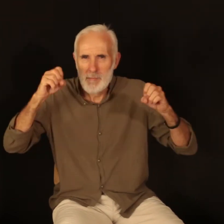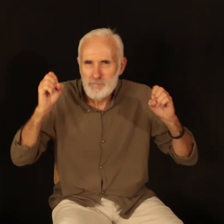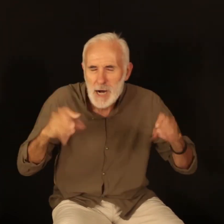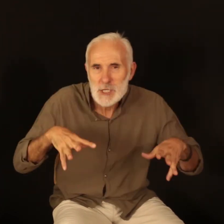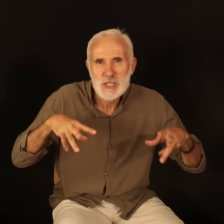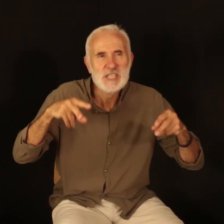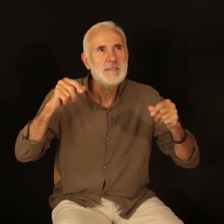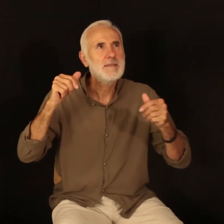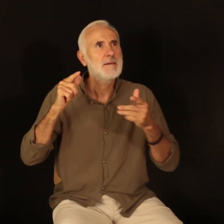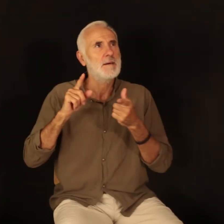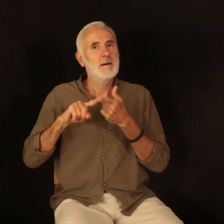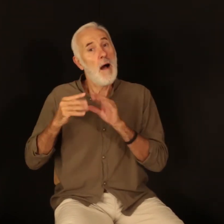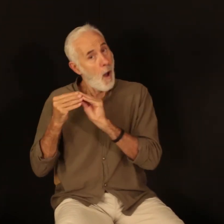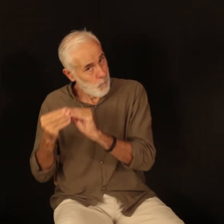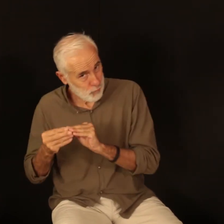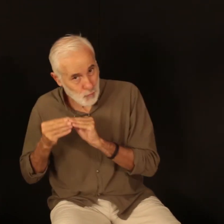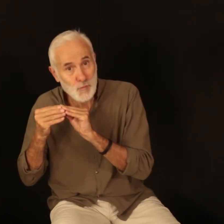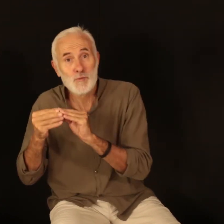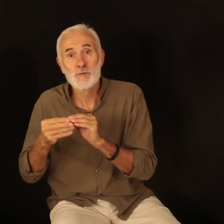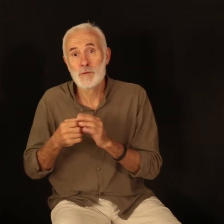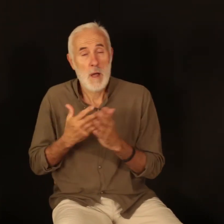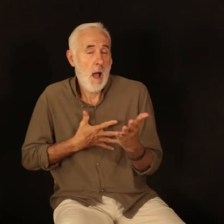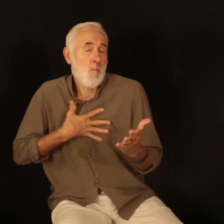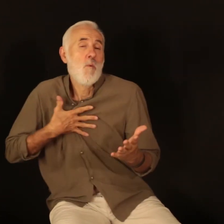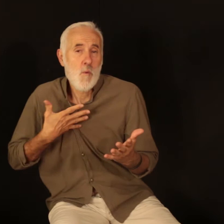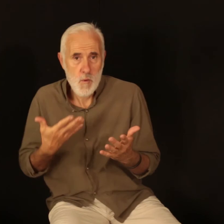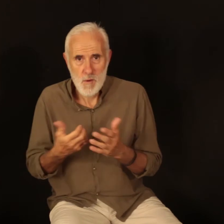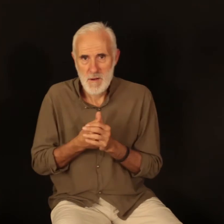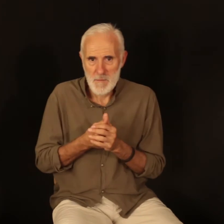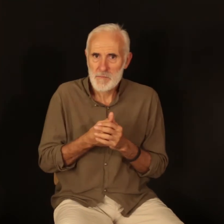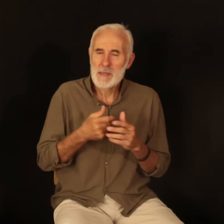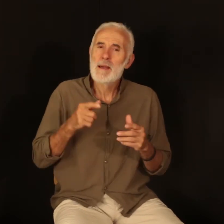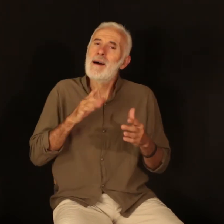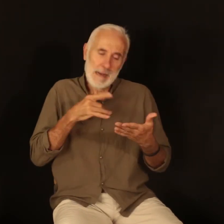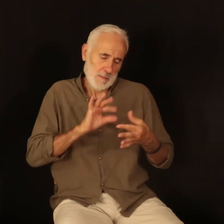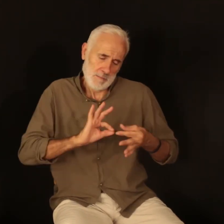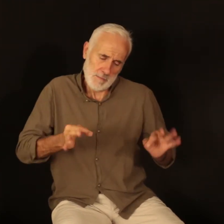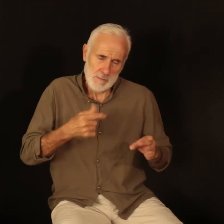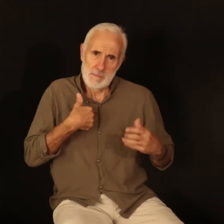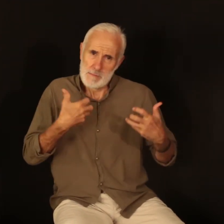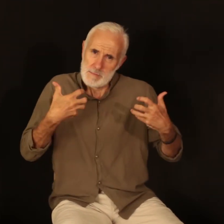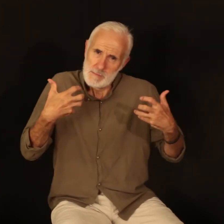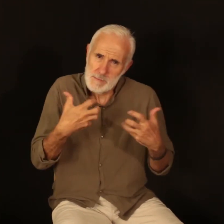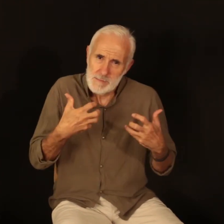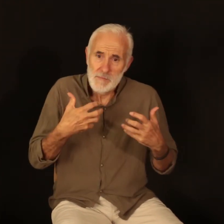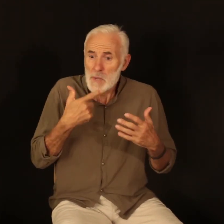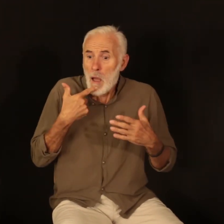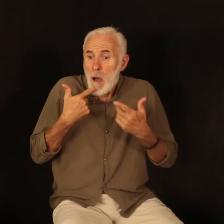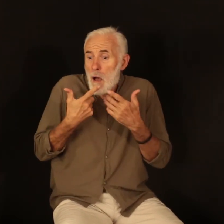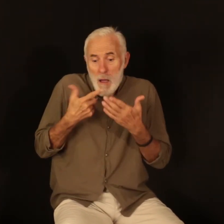d'amour aussi. Et à travers ces vœux, elle utilise une langue en fait très